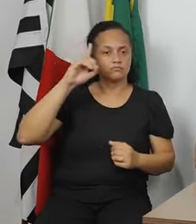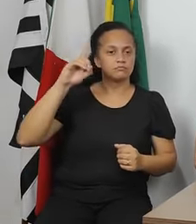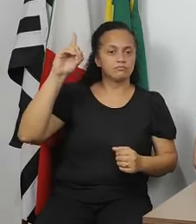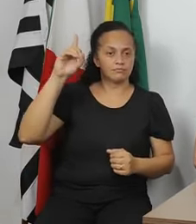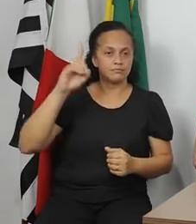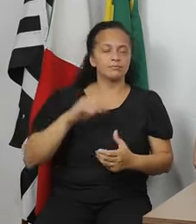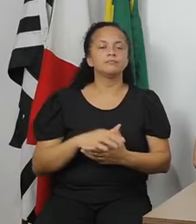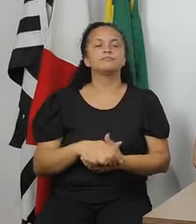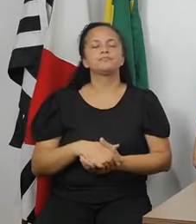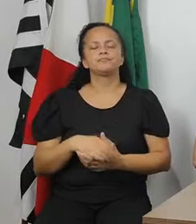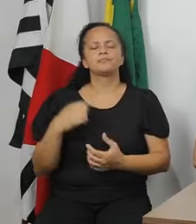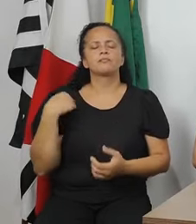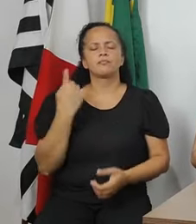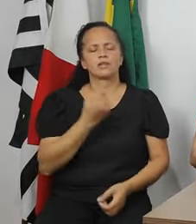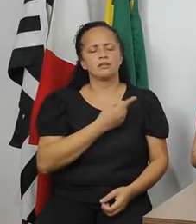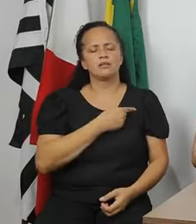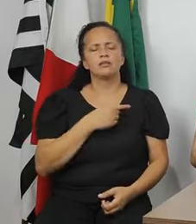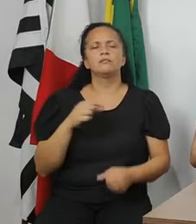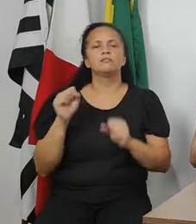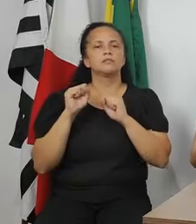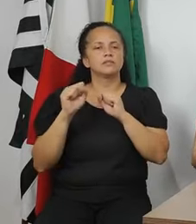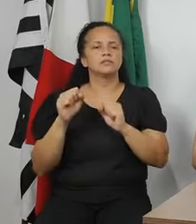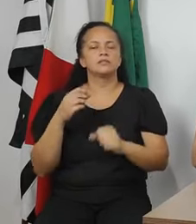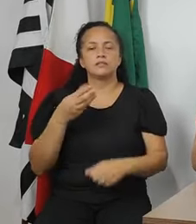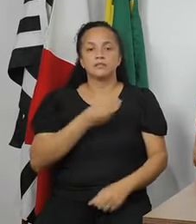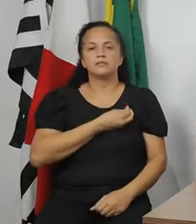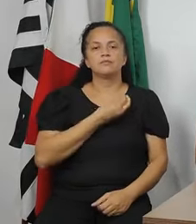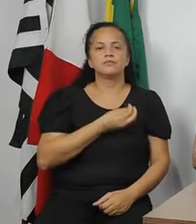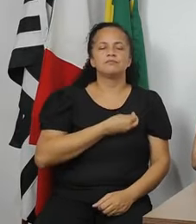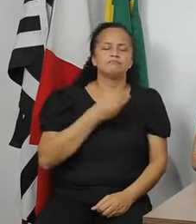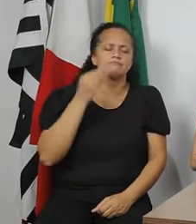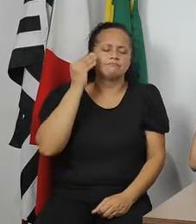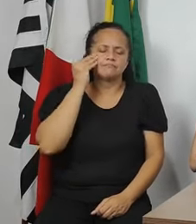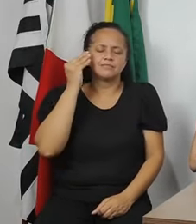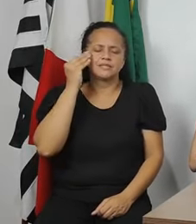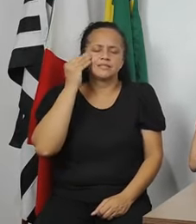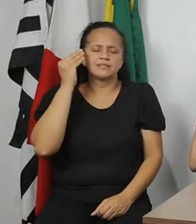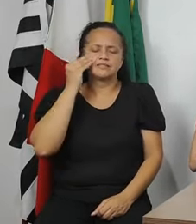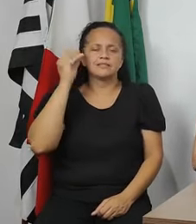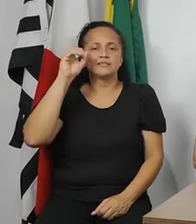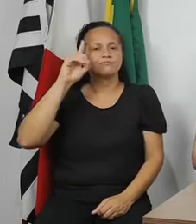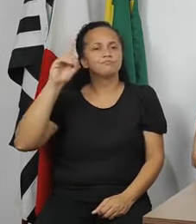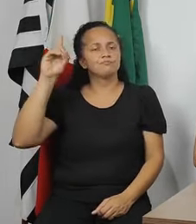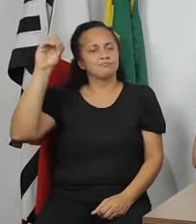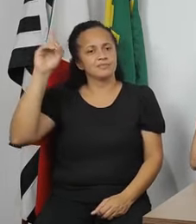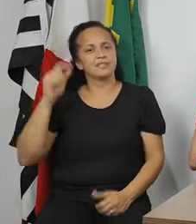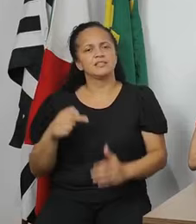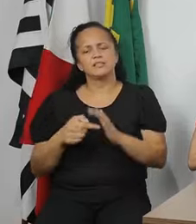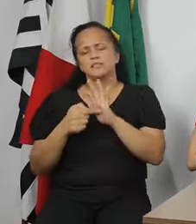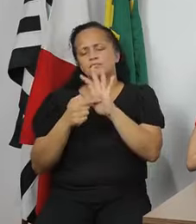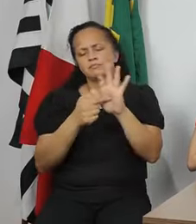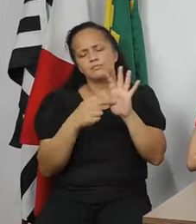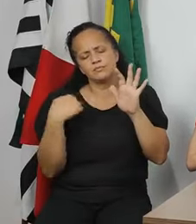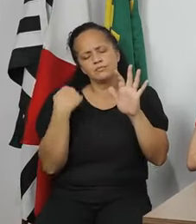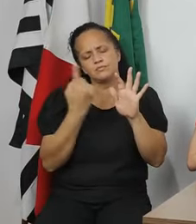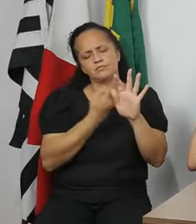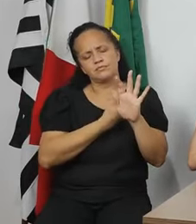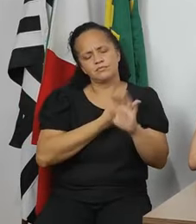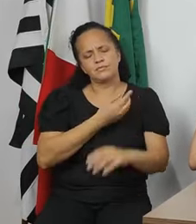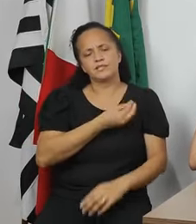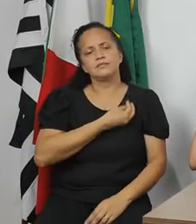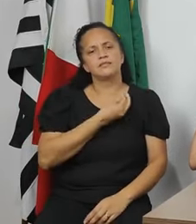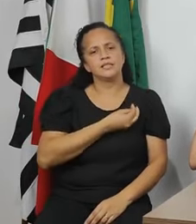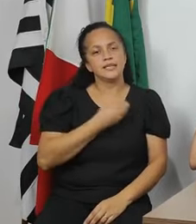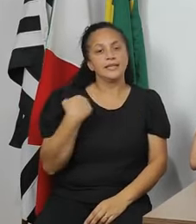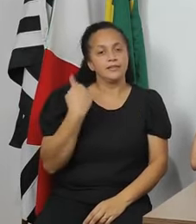jejum, para que de fato a gente consiga viver essas experiências com Deus, né? Experiências que marcam a nossa vida. A gente sabe que a vida do cristão ela